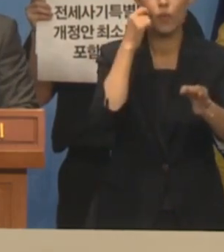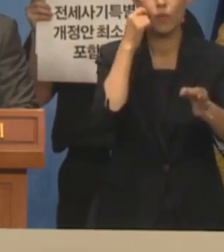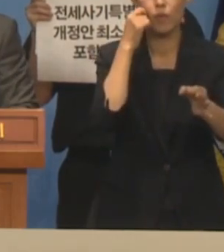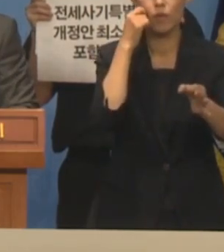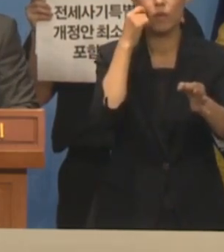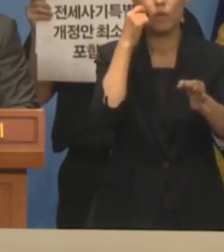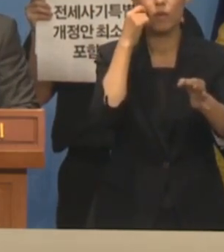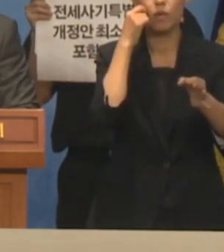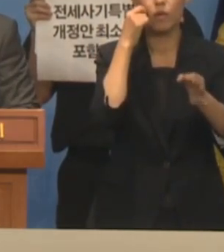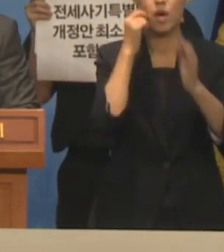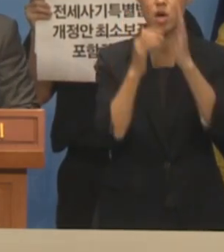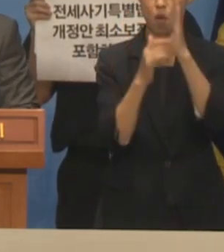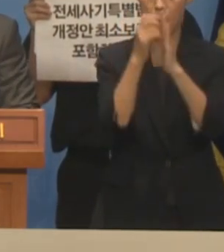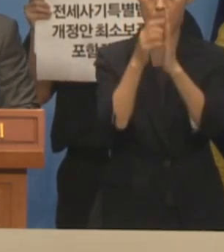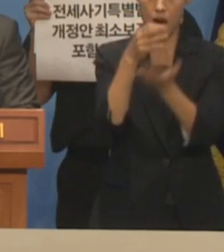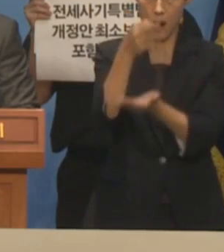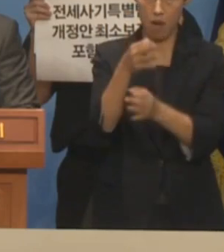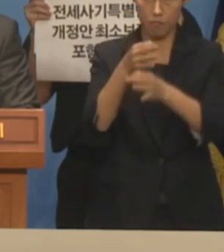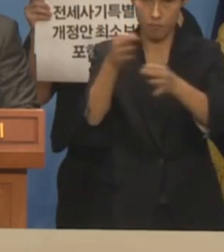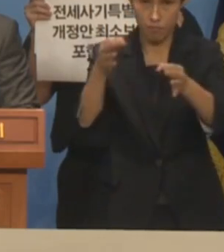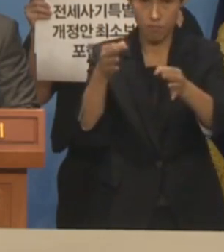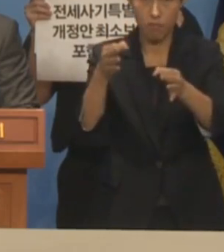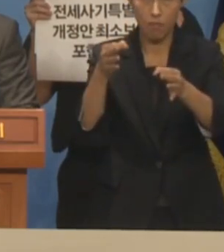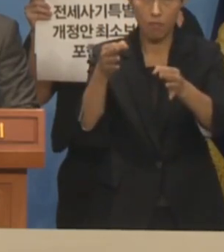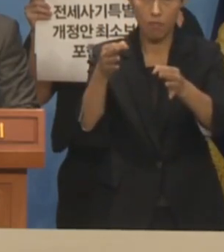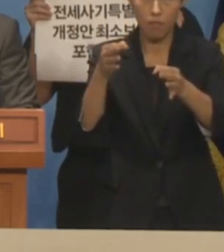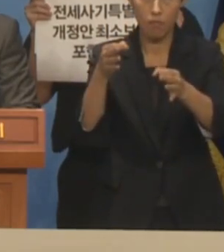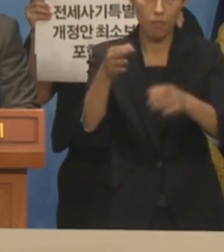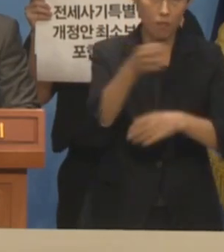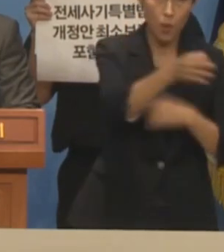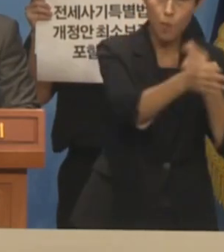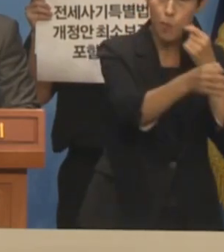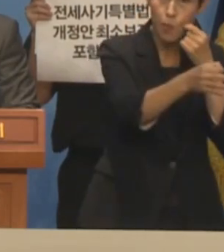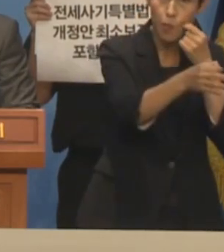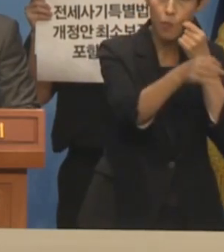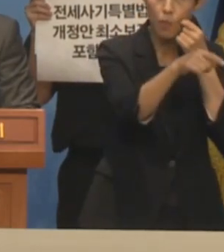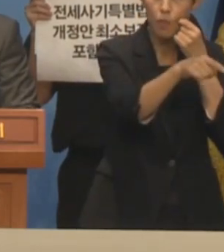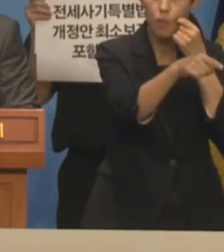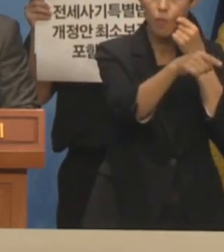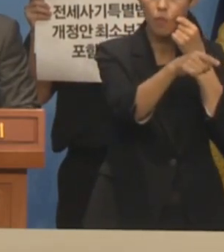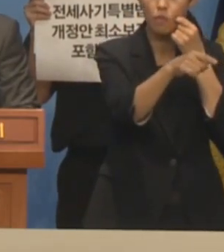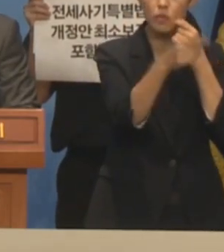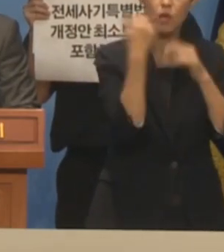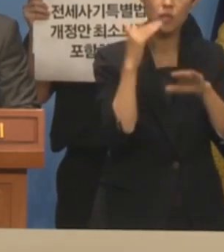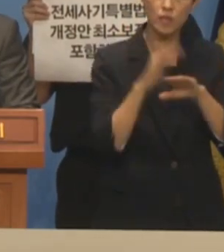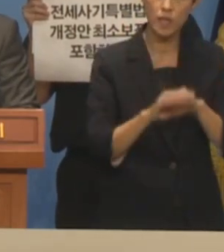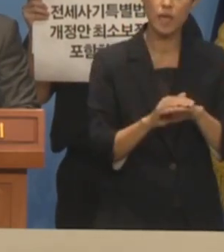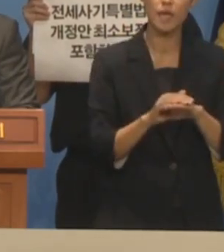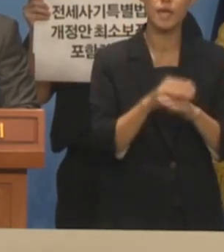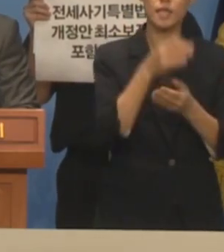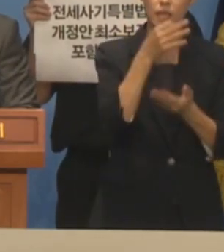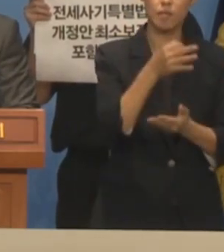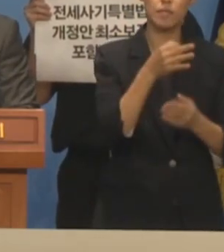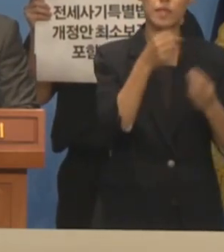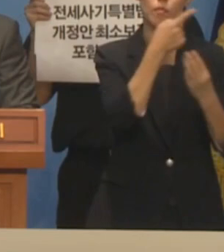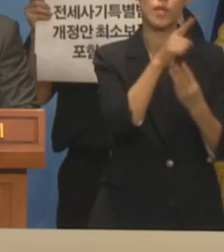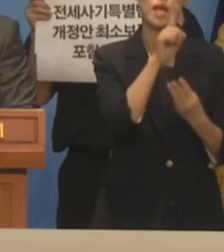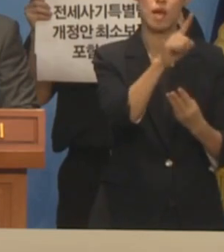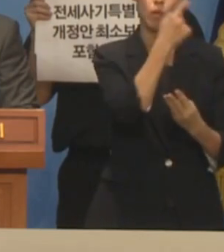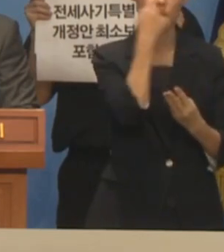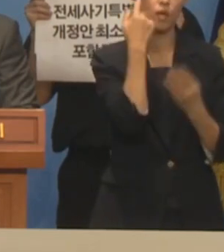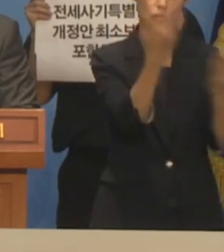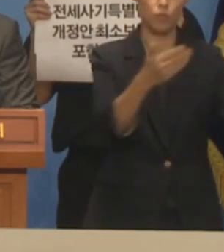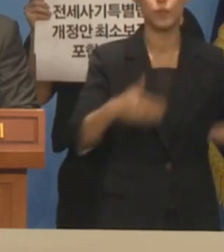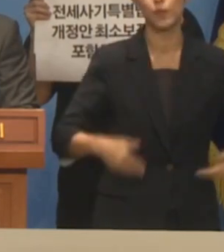이런 경매 차익 배분안이 작동하지 않는 부분에 대해서는 전세금의 한 3분의 1 정도 보장되는 최소 보장 대책이 꼭